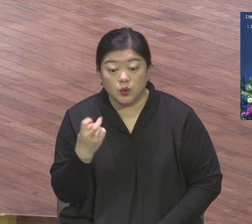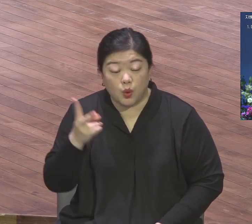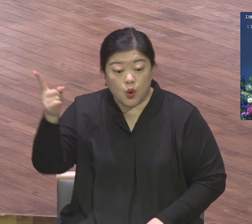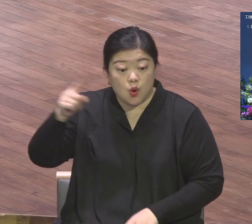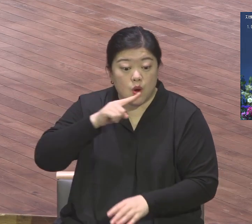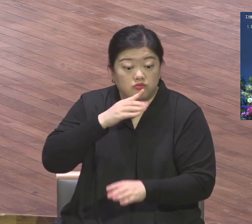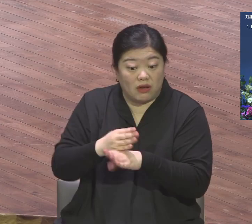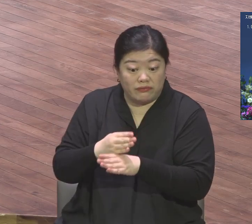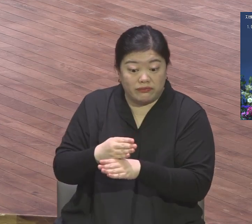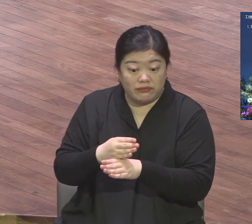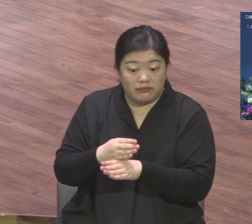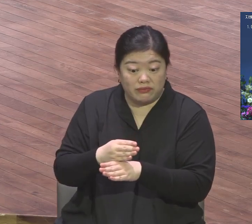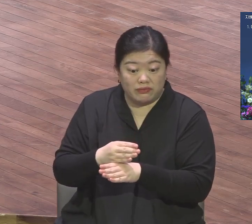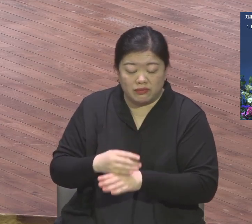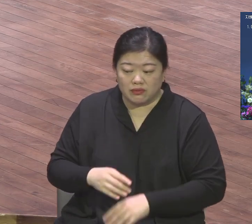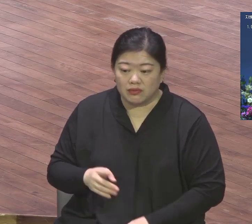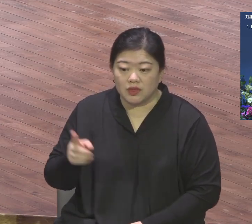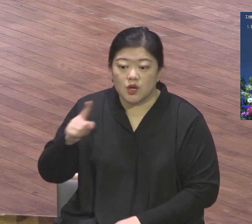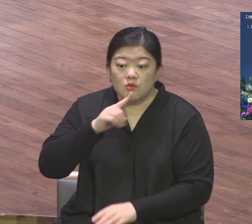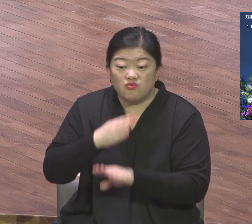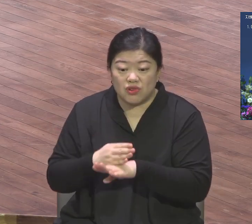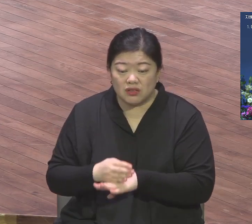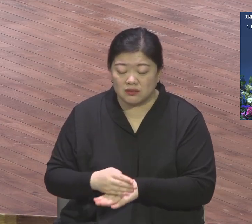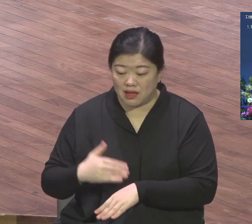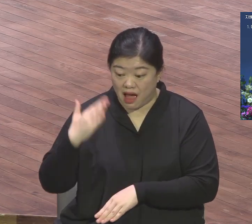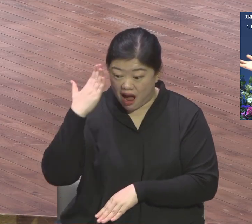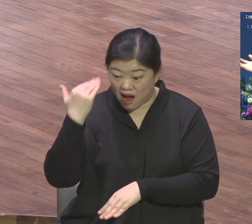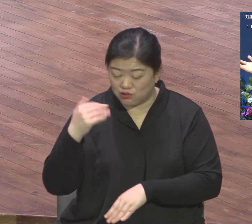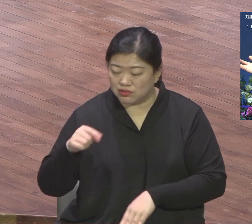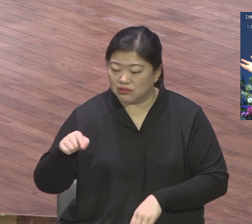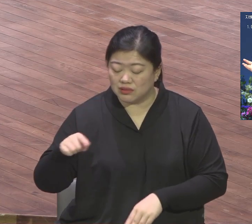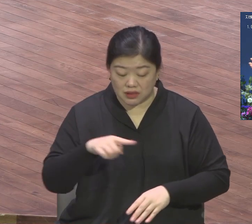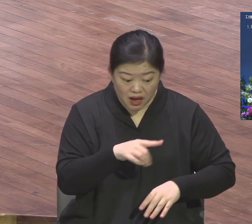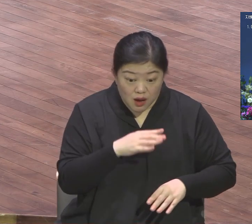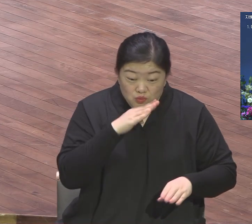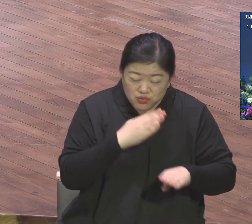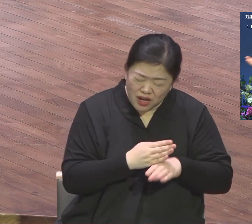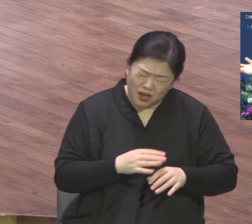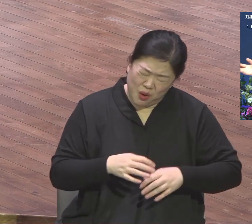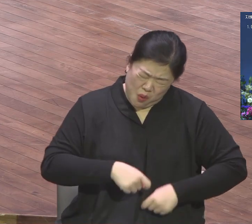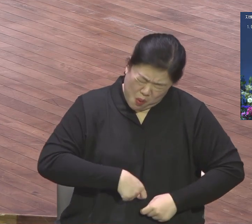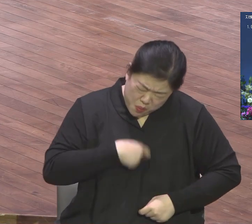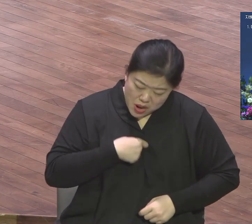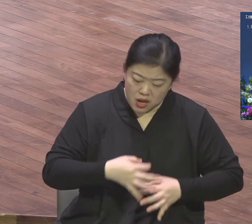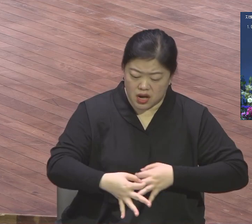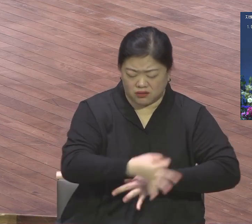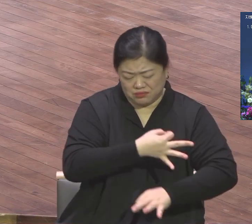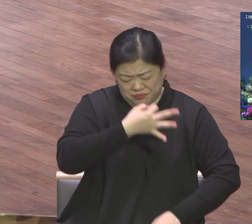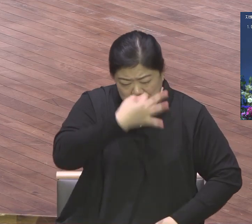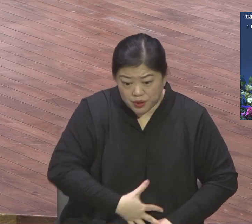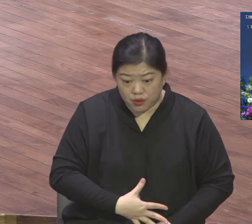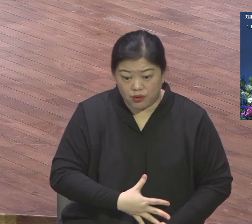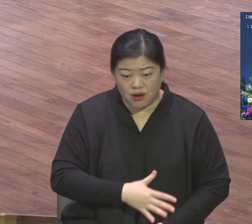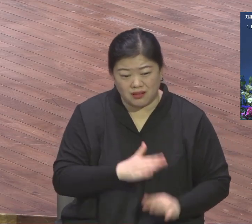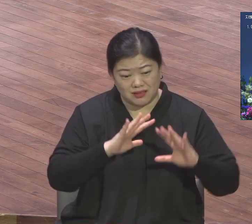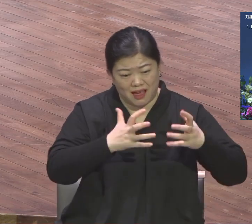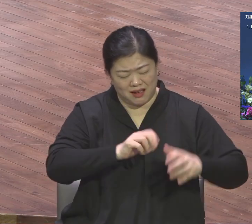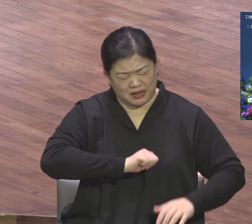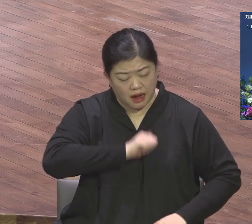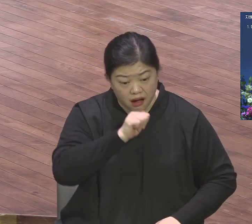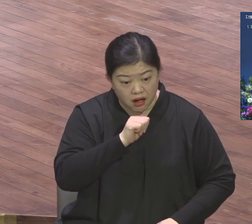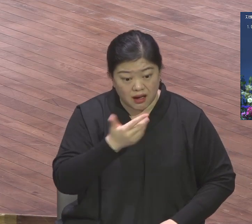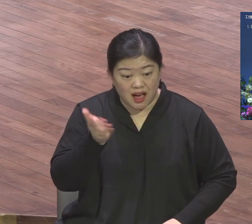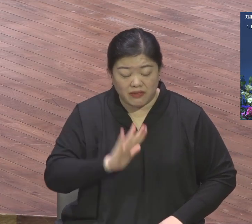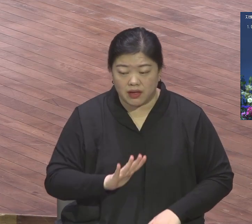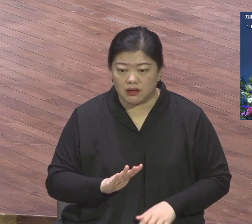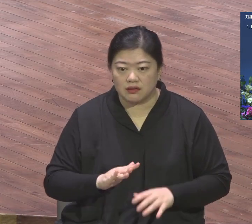북한이 이제 공갈치는 건 핵 하나밖에 없잖아요. 다른 장비들은 다 노후돼가지고 구가닥이라 성능이 없어요. 딱 핵